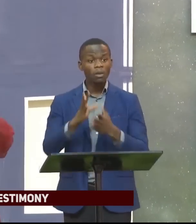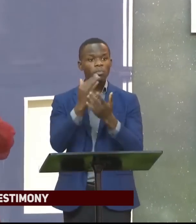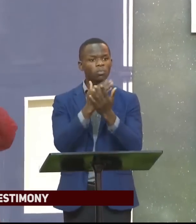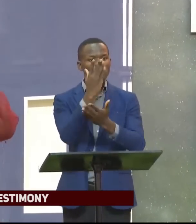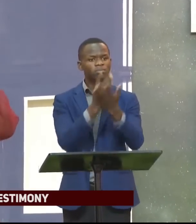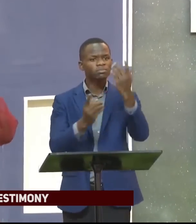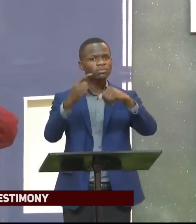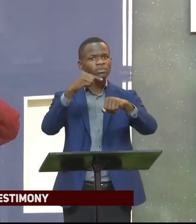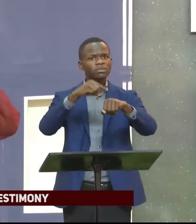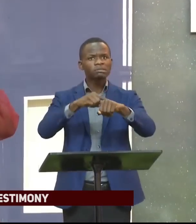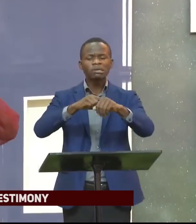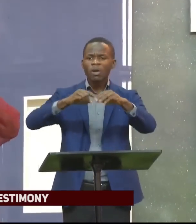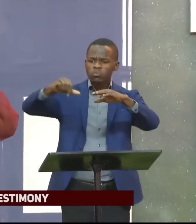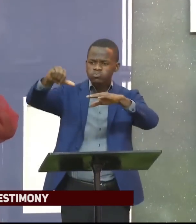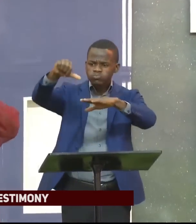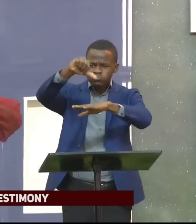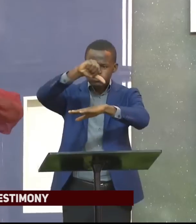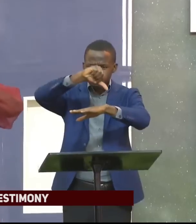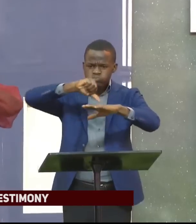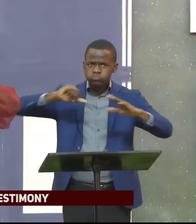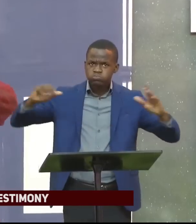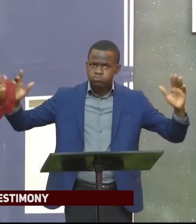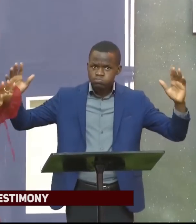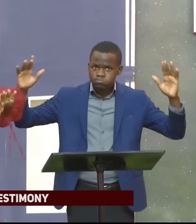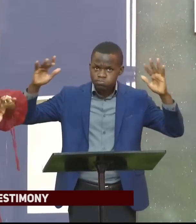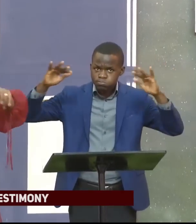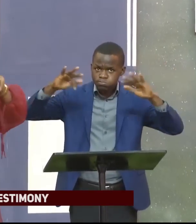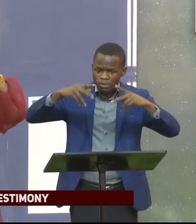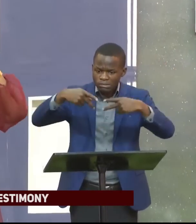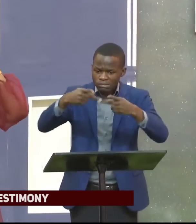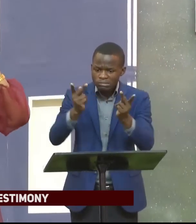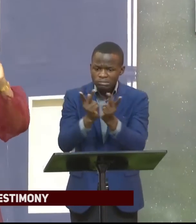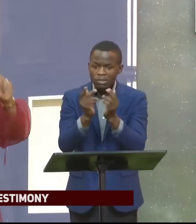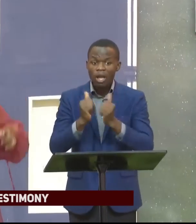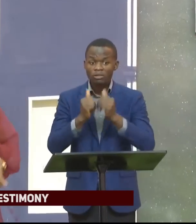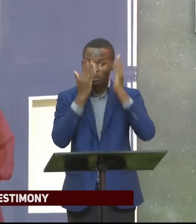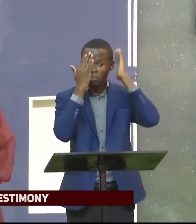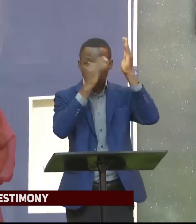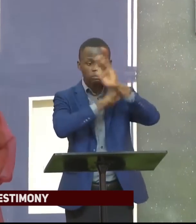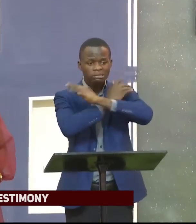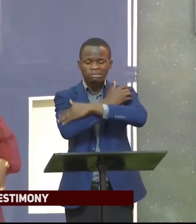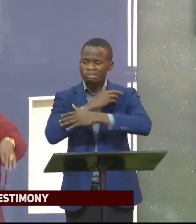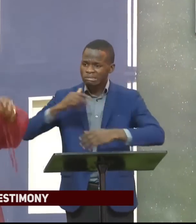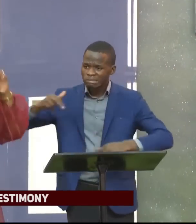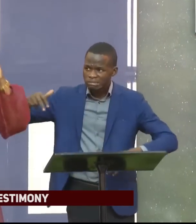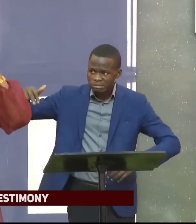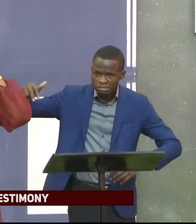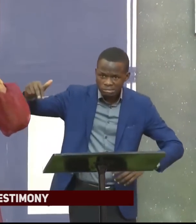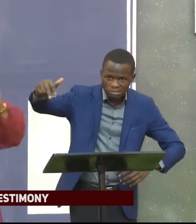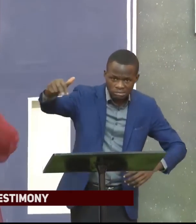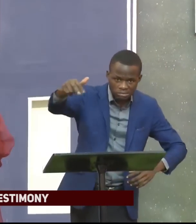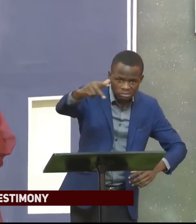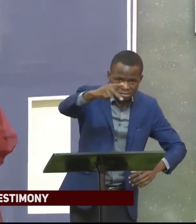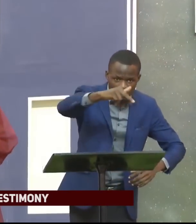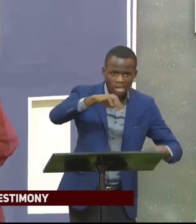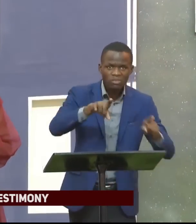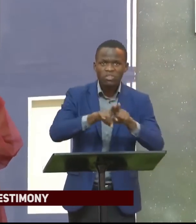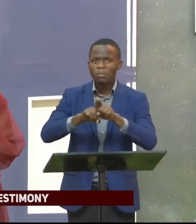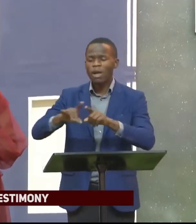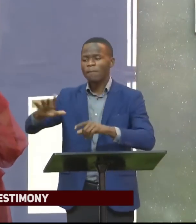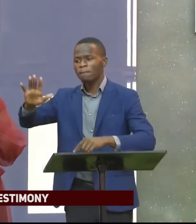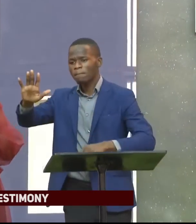Waliwo ebiseera amafuta bwe gakanga mu kifo kino n'atambula mu kibiina. Nankwatako